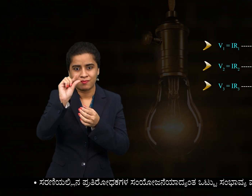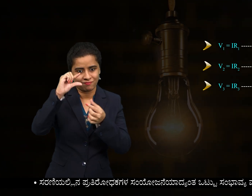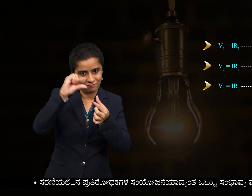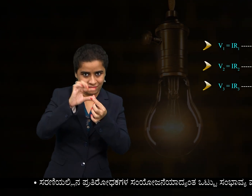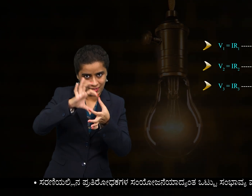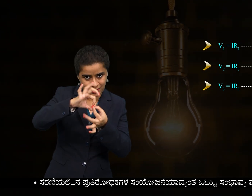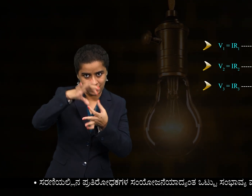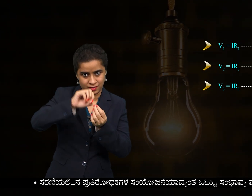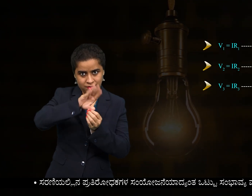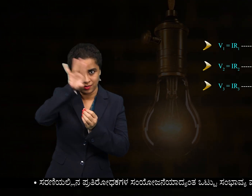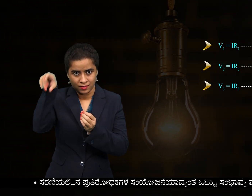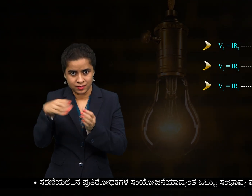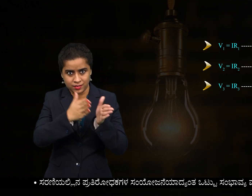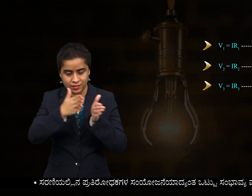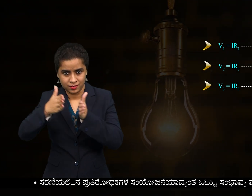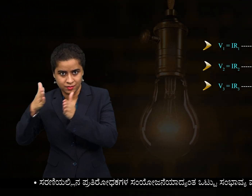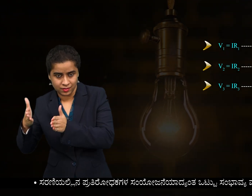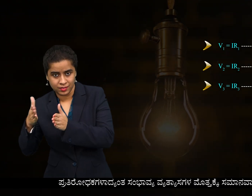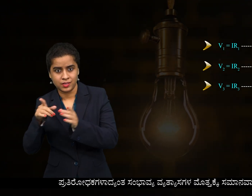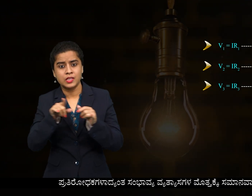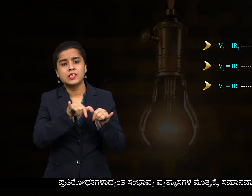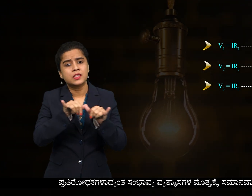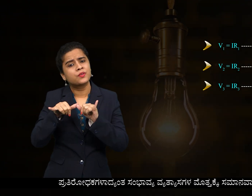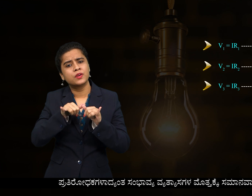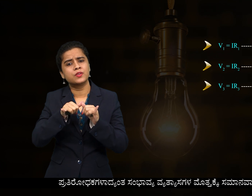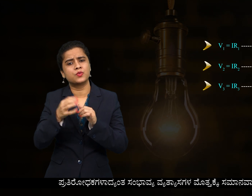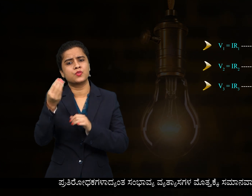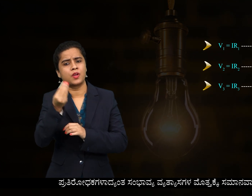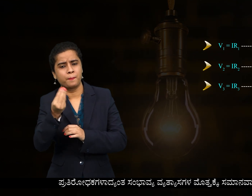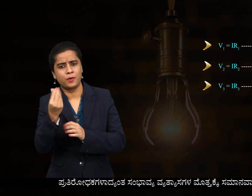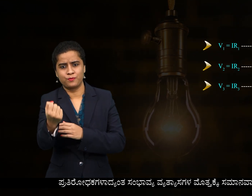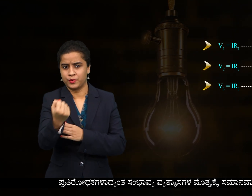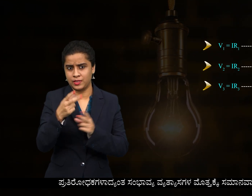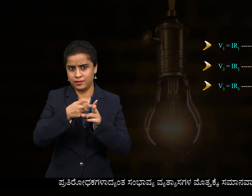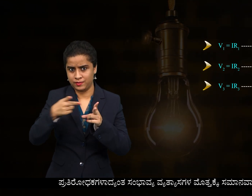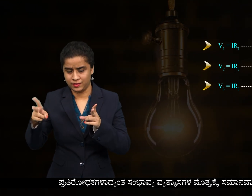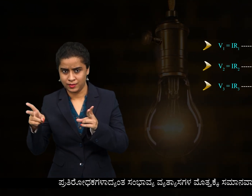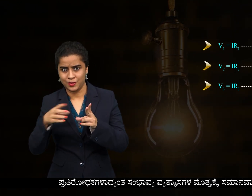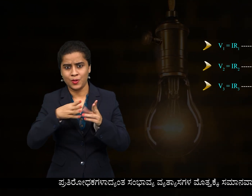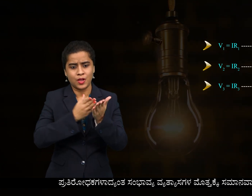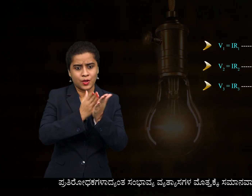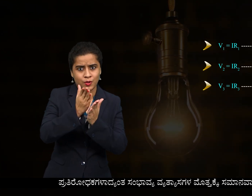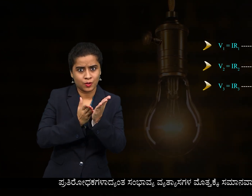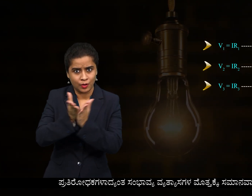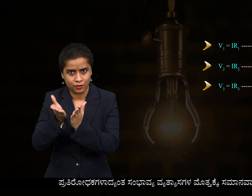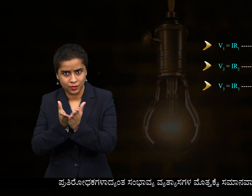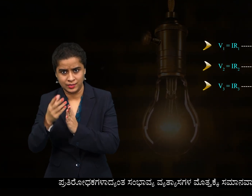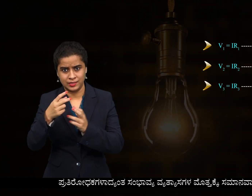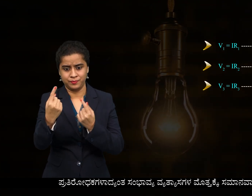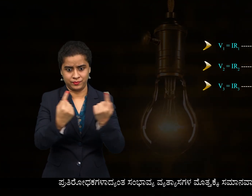ಸಂಯೋಜನೆಯಾದ್ಯಂತ ಒಟ್ಟು ಸಂಭಾವ್ಯ ವ್ಯತ್ಯಾಸವು ಪ್ರತ್ಯೇಕ ಪ್ರತಿರೋಧಕಗಳಾದ್ಯಂತ ಸಂಭಾವ್ಯ